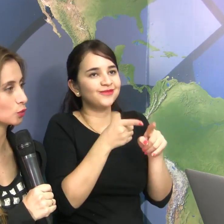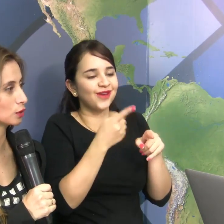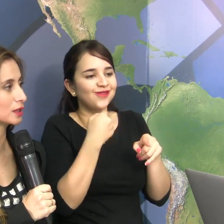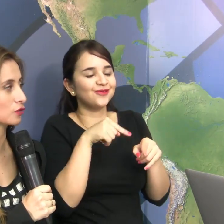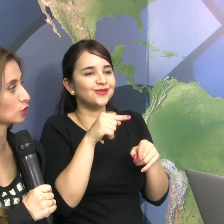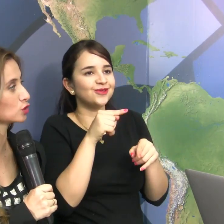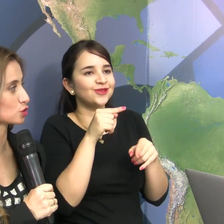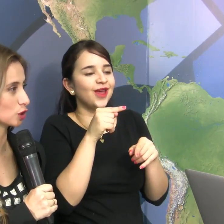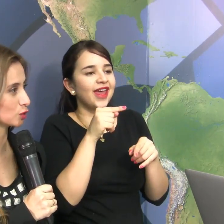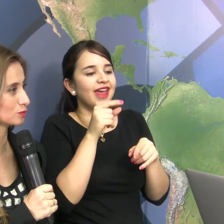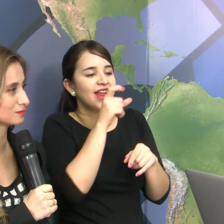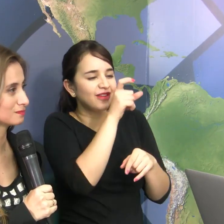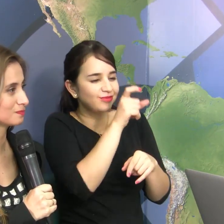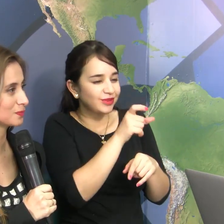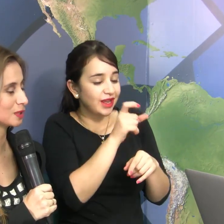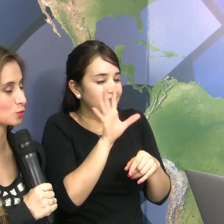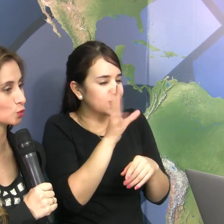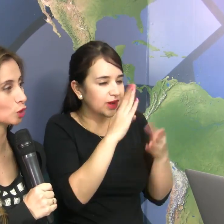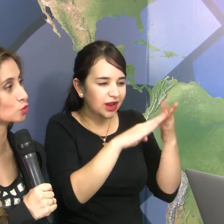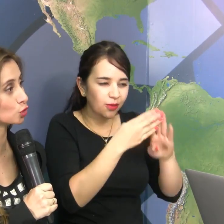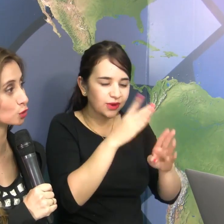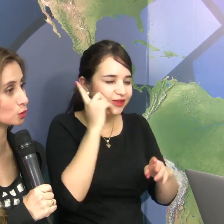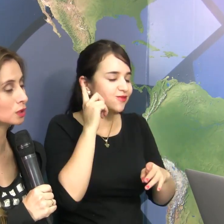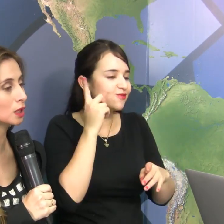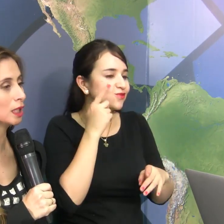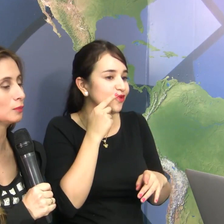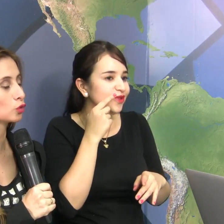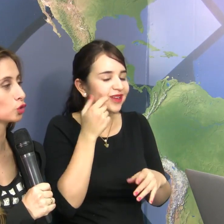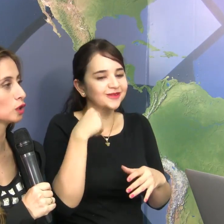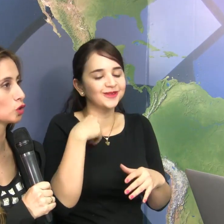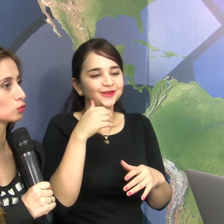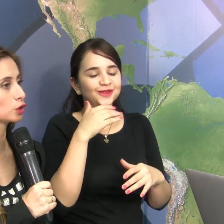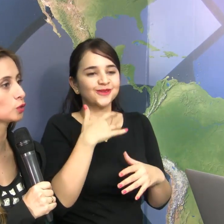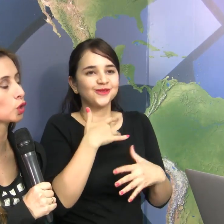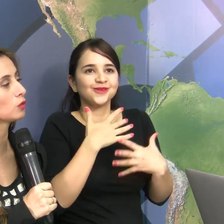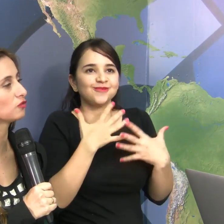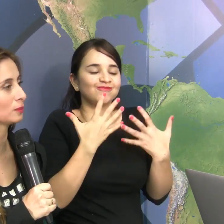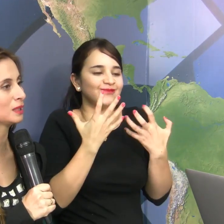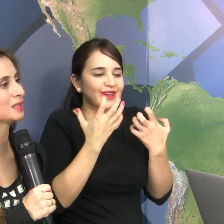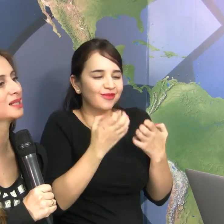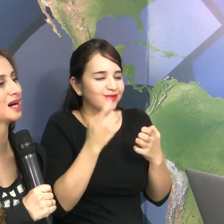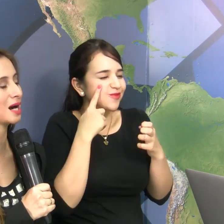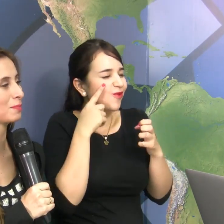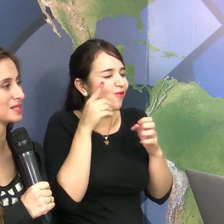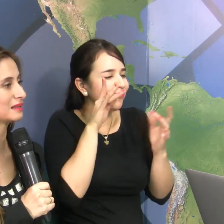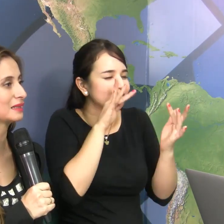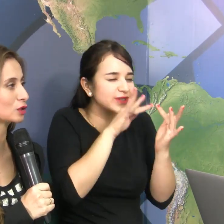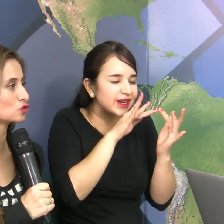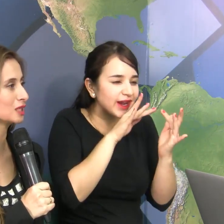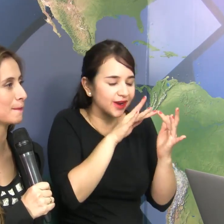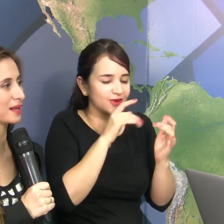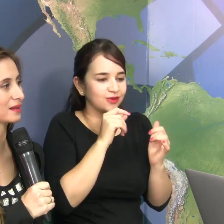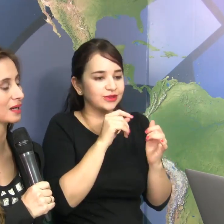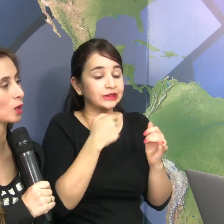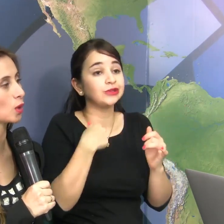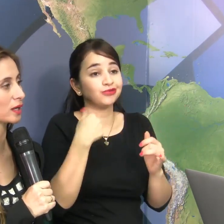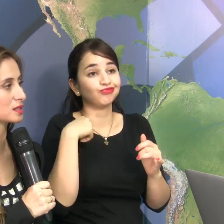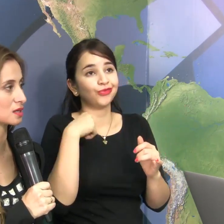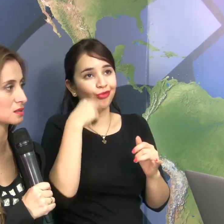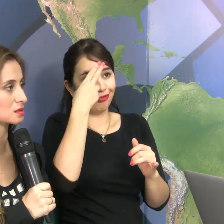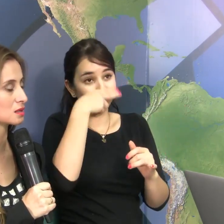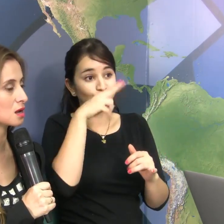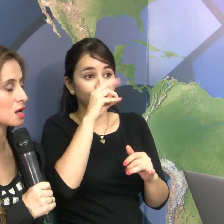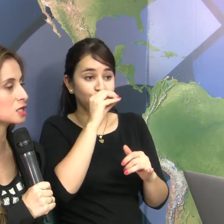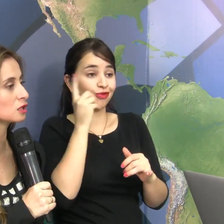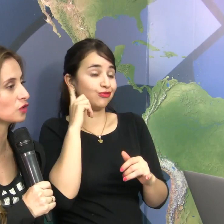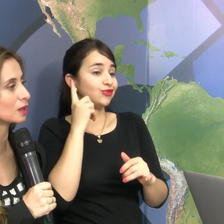Realmente el motivante fue nuestro hijo. Tenemos un hijo sordo y nos motivó como familia a capacitarnos y aprender el lenguaje de